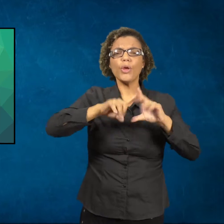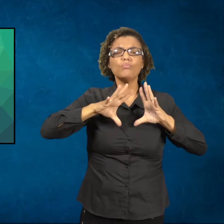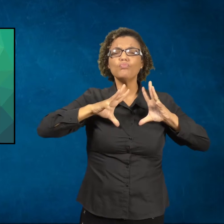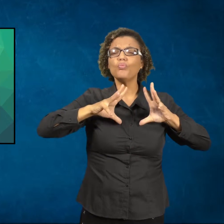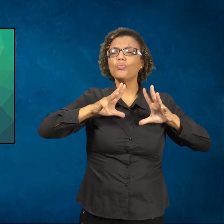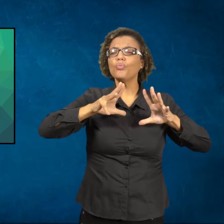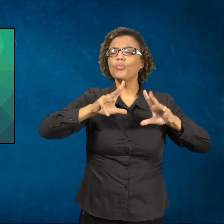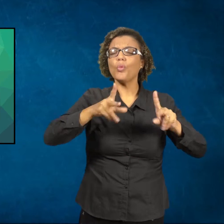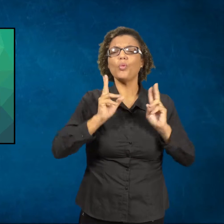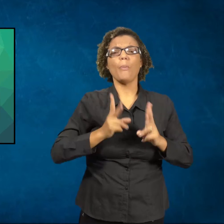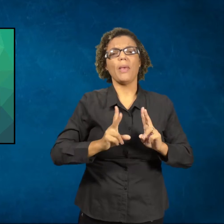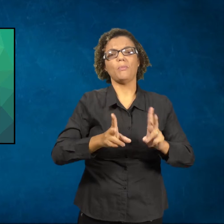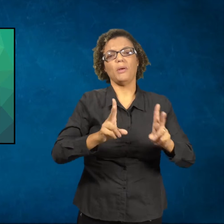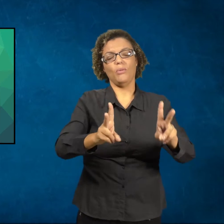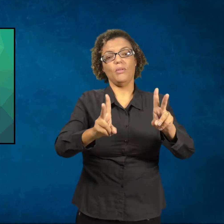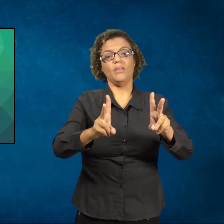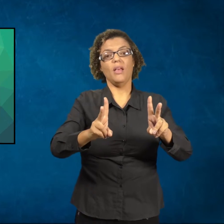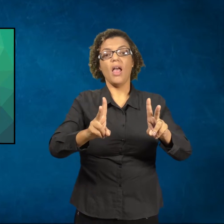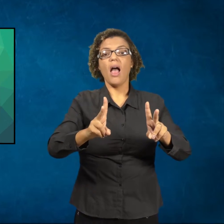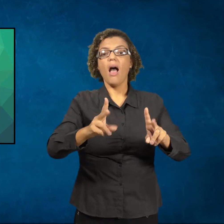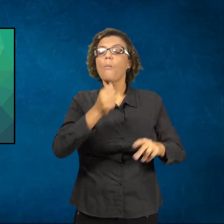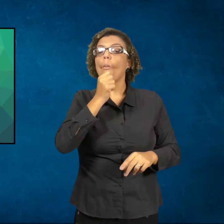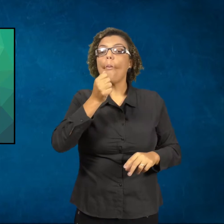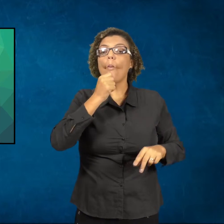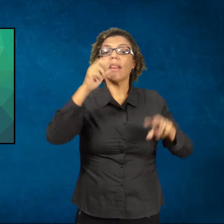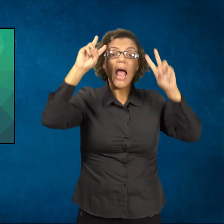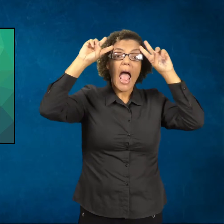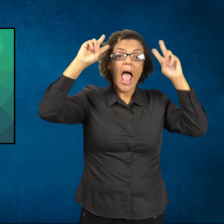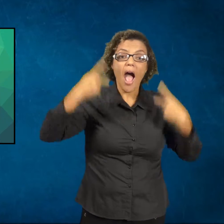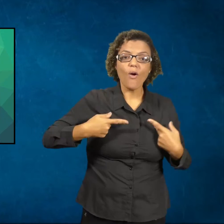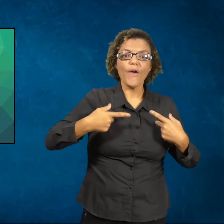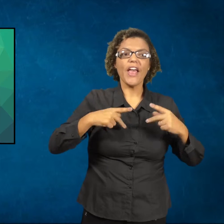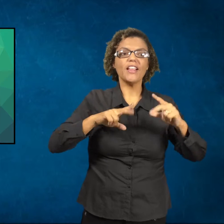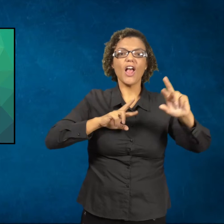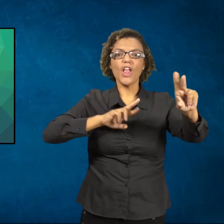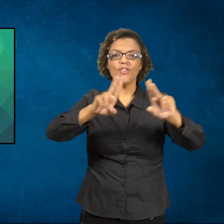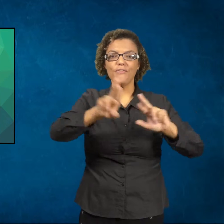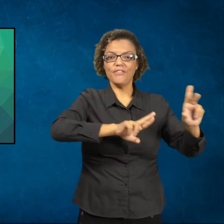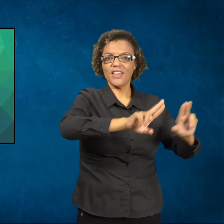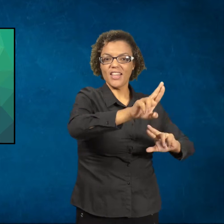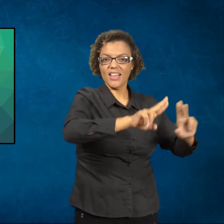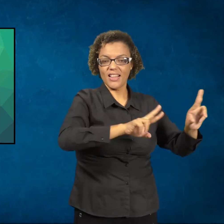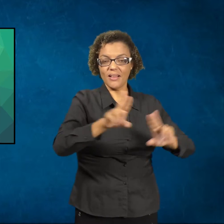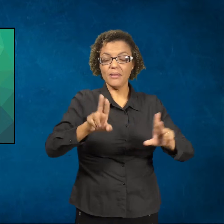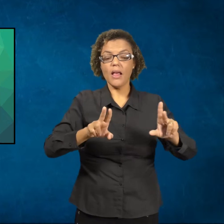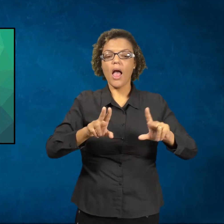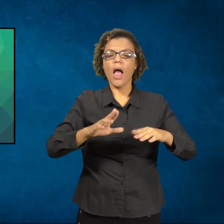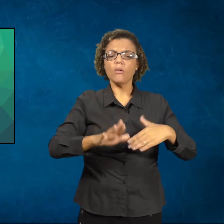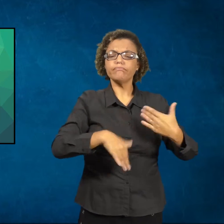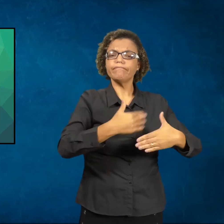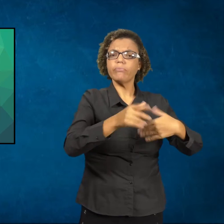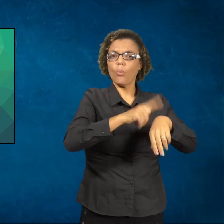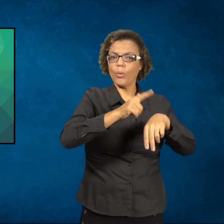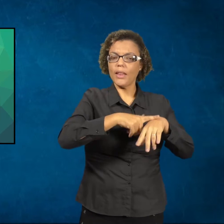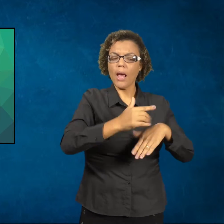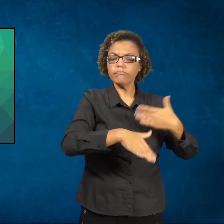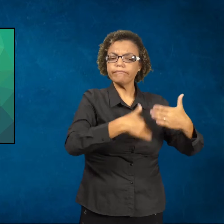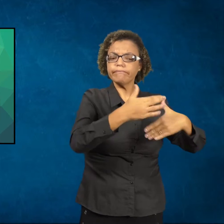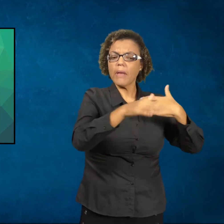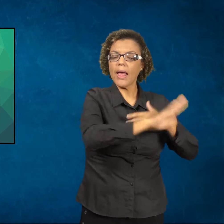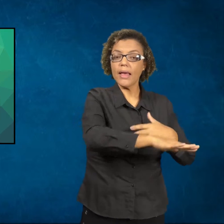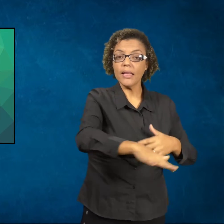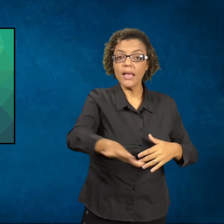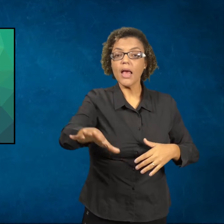que tem que ser reconhecido. Com o passar da idade, as crianças elas vão aprendendo que